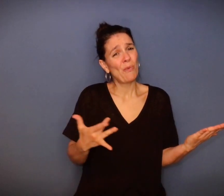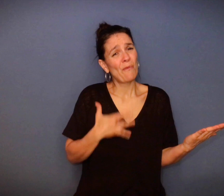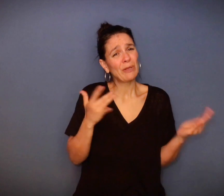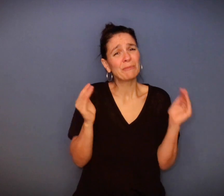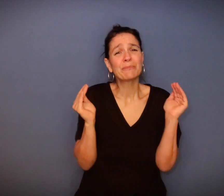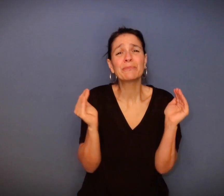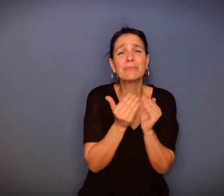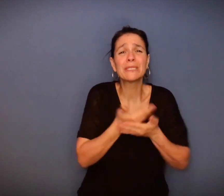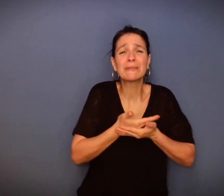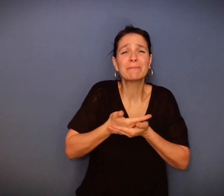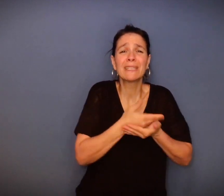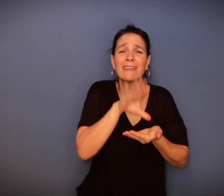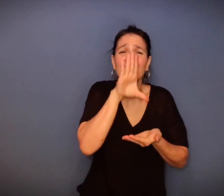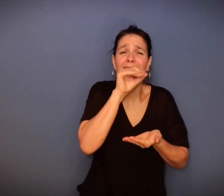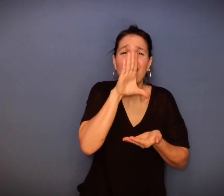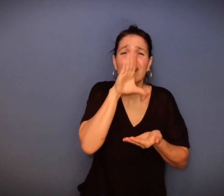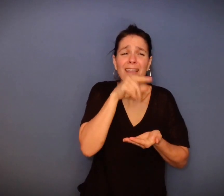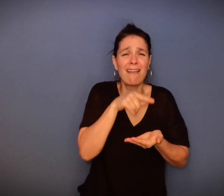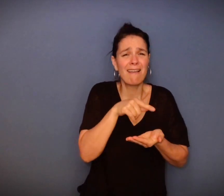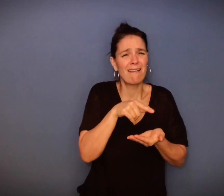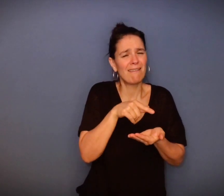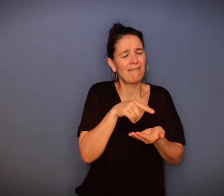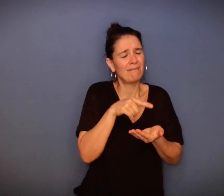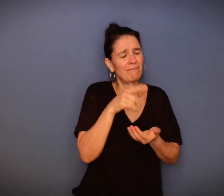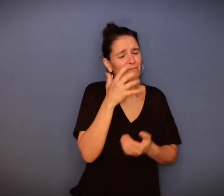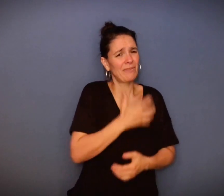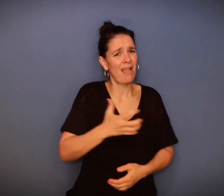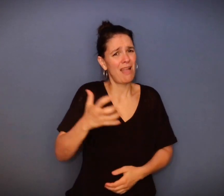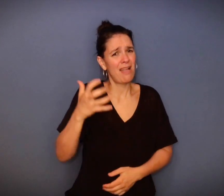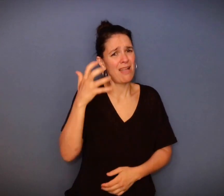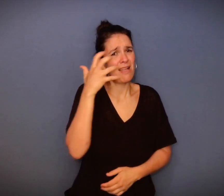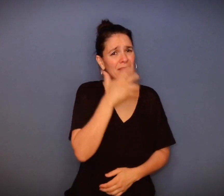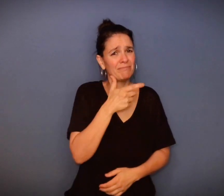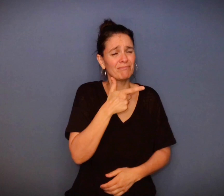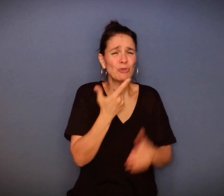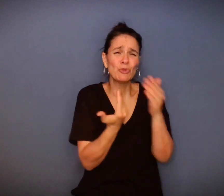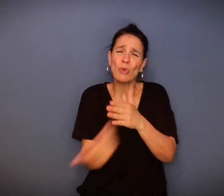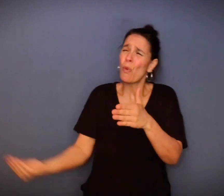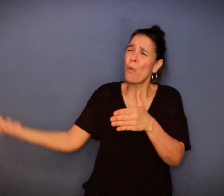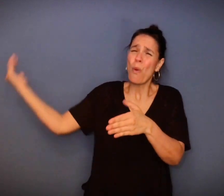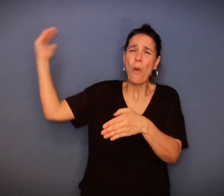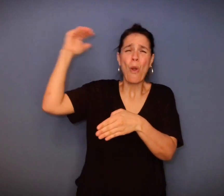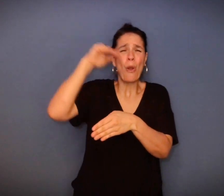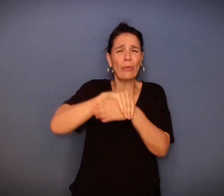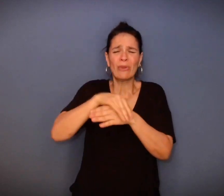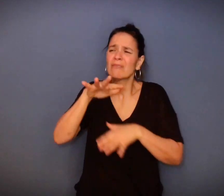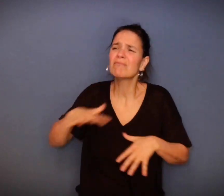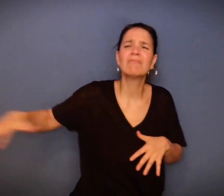Hélas, le pauvre vilain caneton fut mordu,